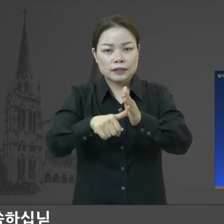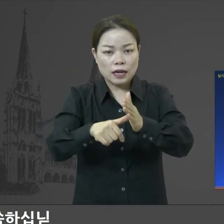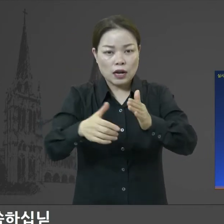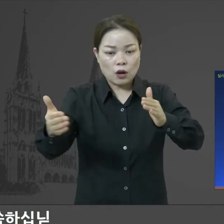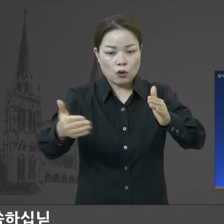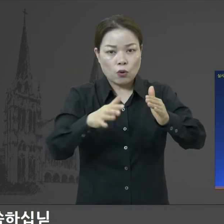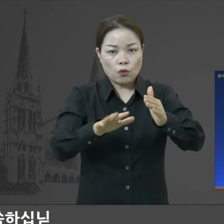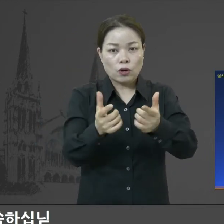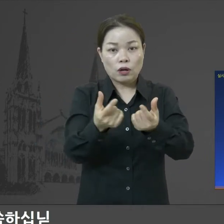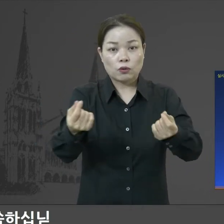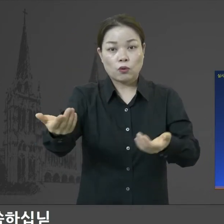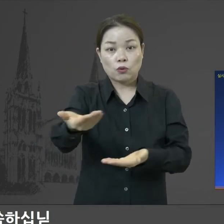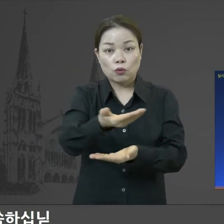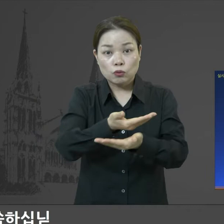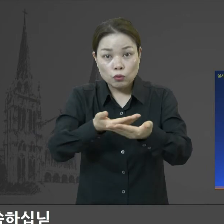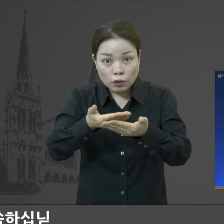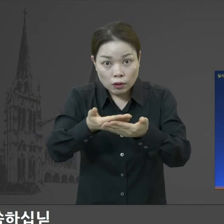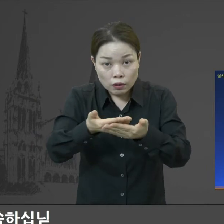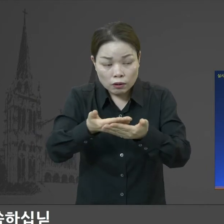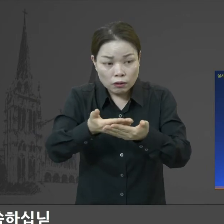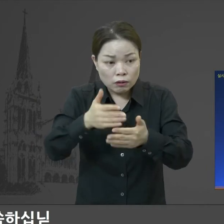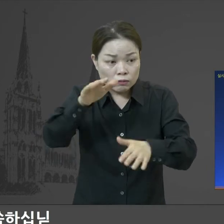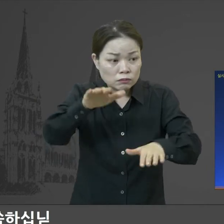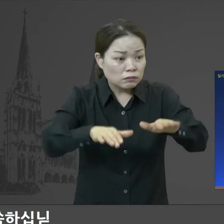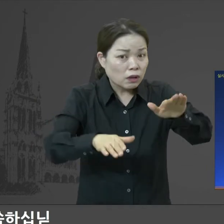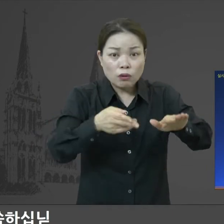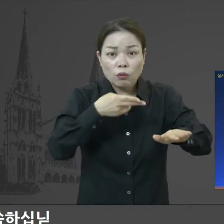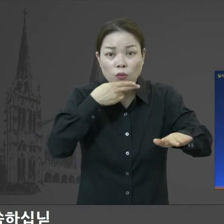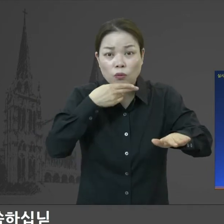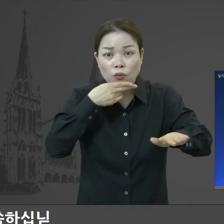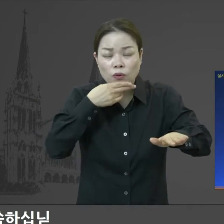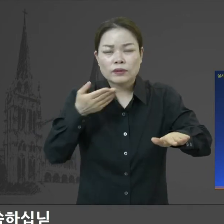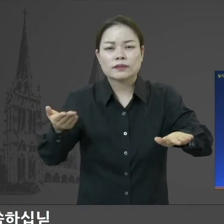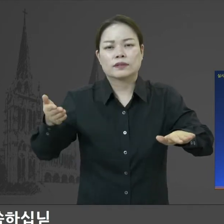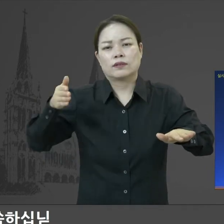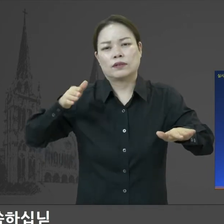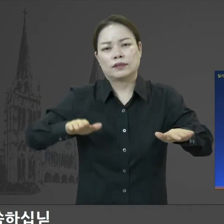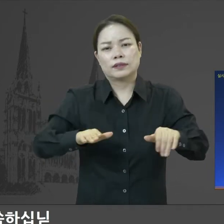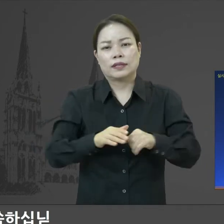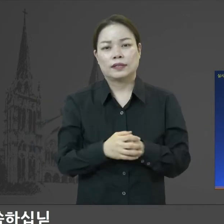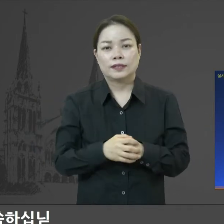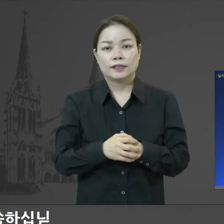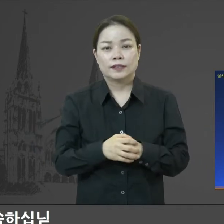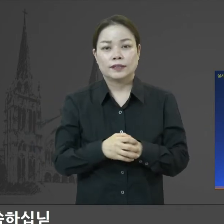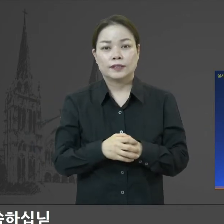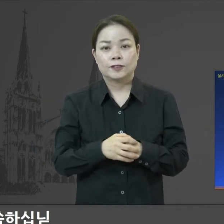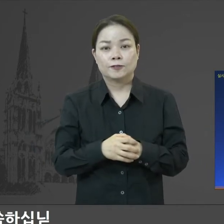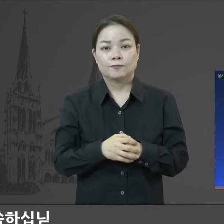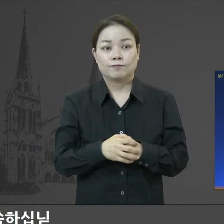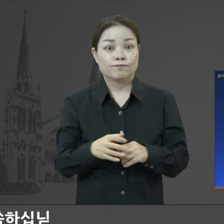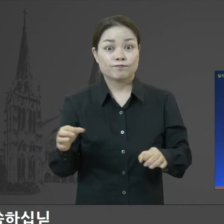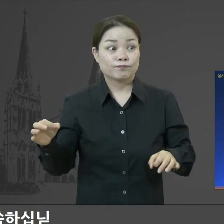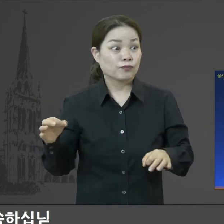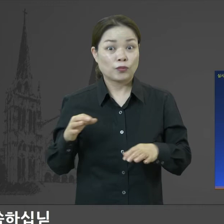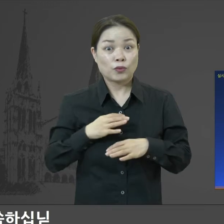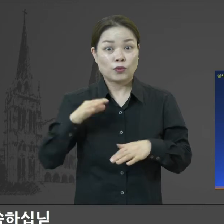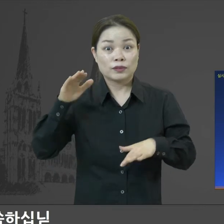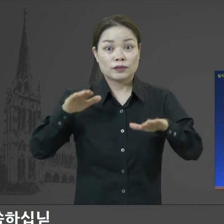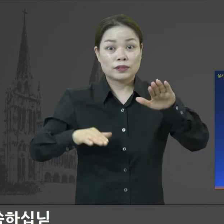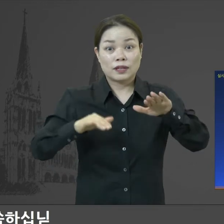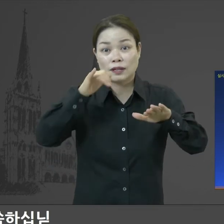공간을 공유하지만, 그래서 별 차이가 없어 보이죠. 그러나 거기에는 놀라운 차이가